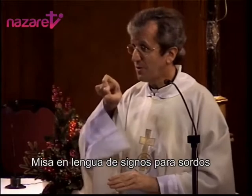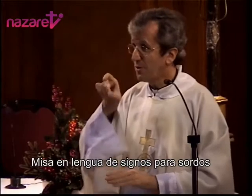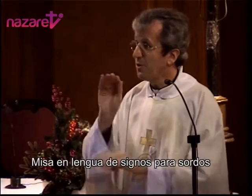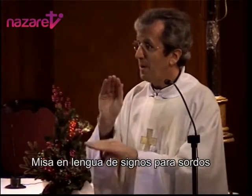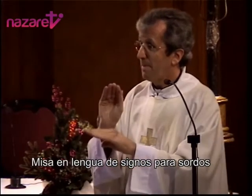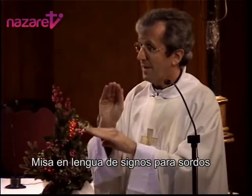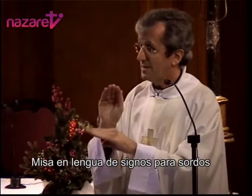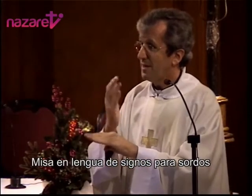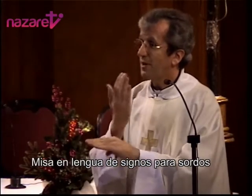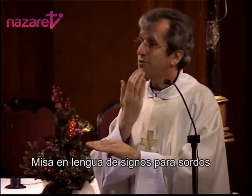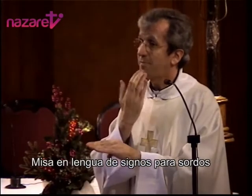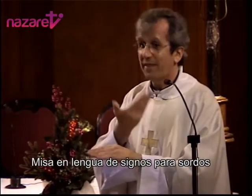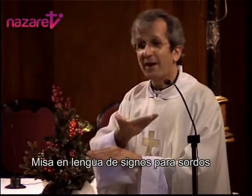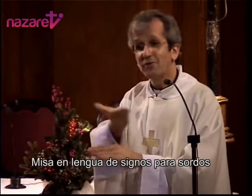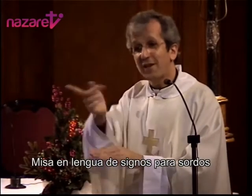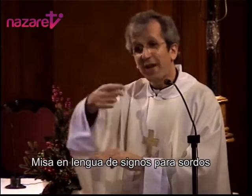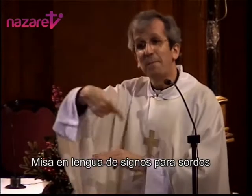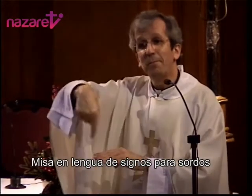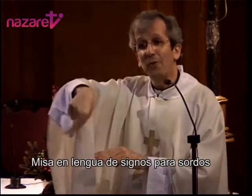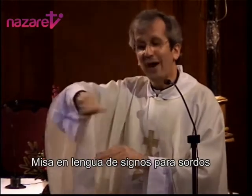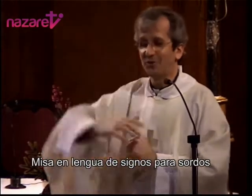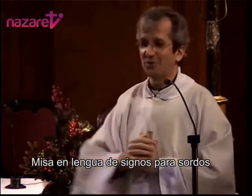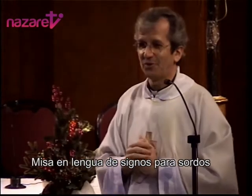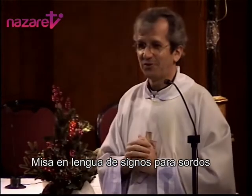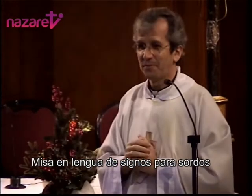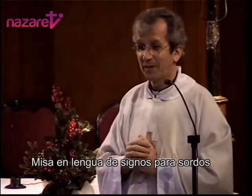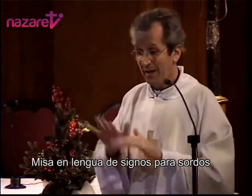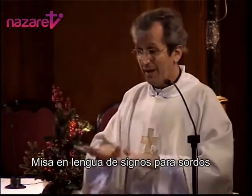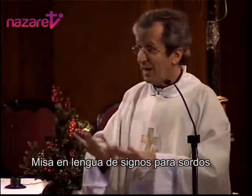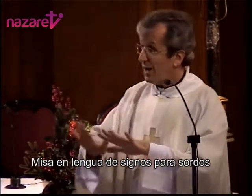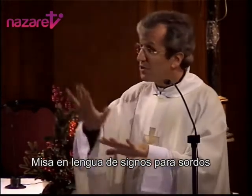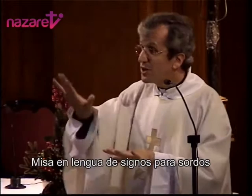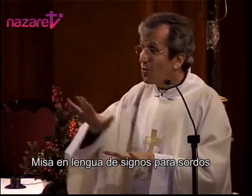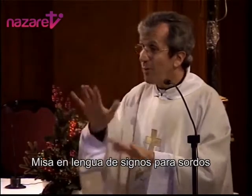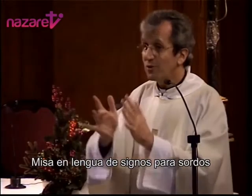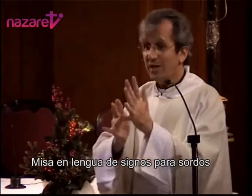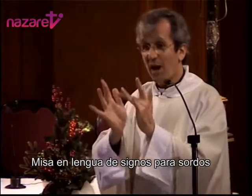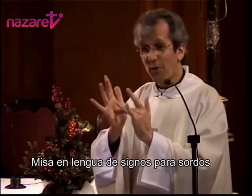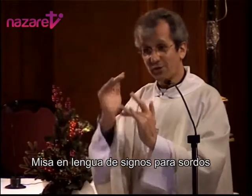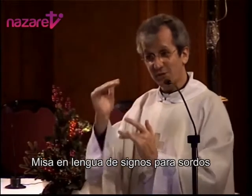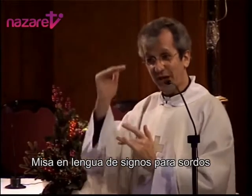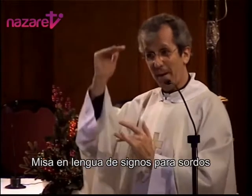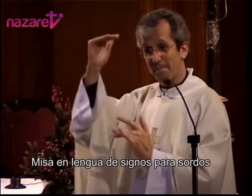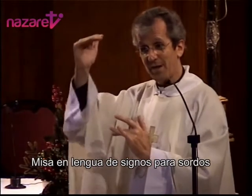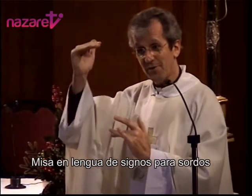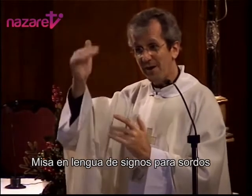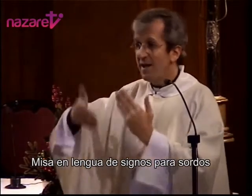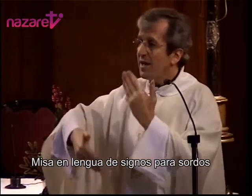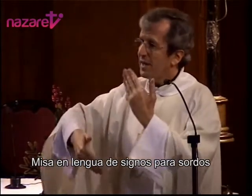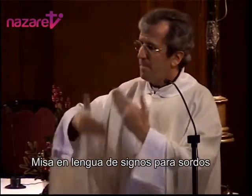escogió para enseñarnos, para darnos ejemplo a nosotros. Y nos situamos a un Jesús ya mayor que